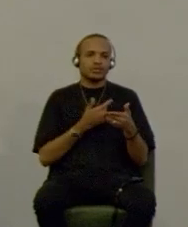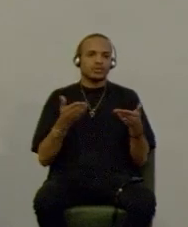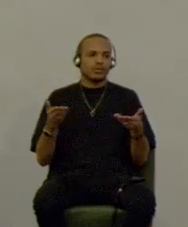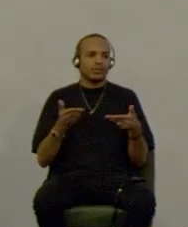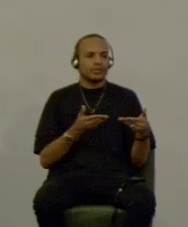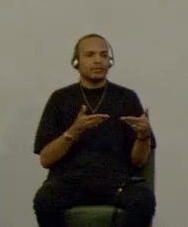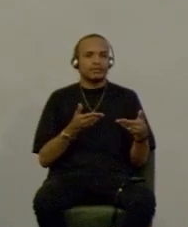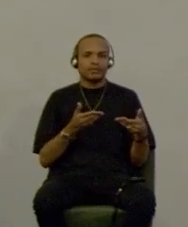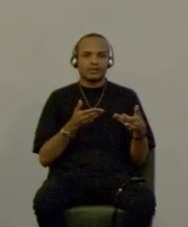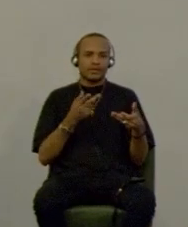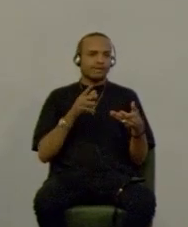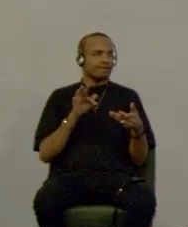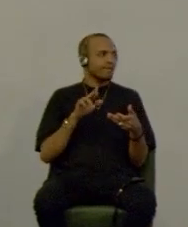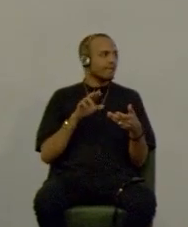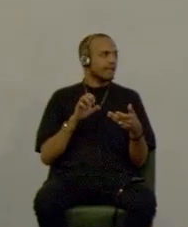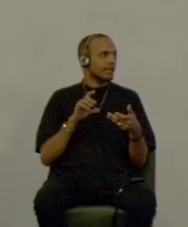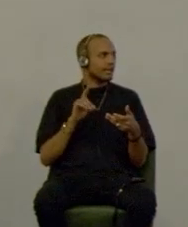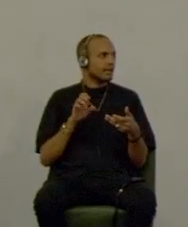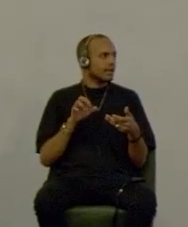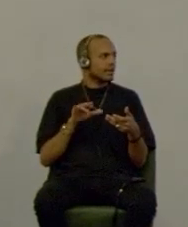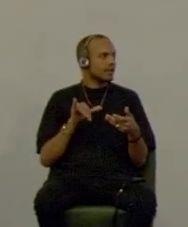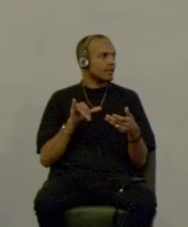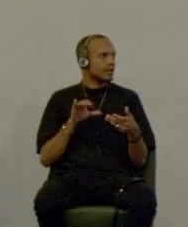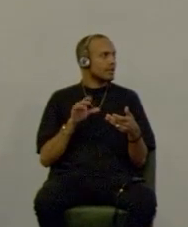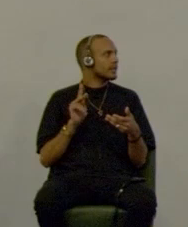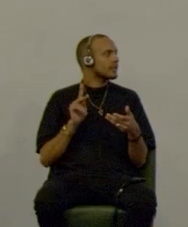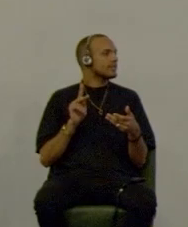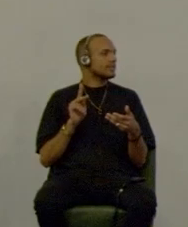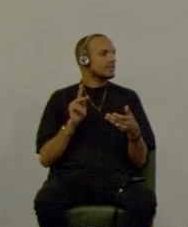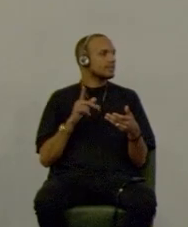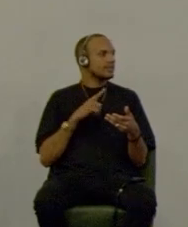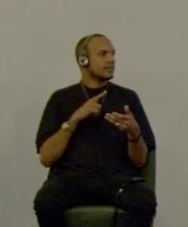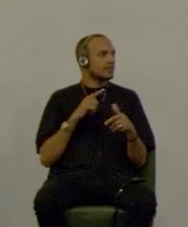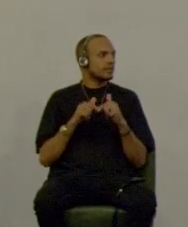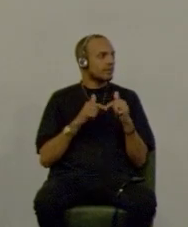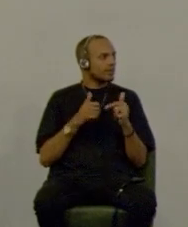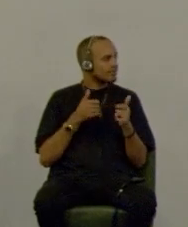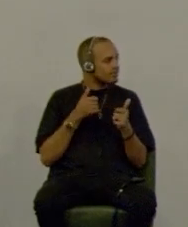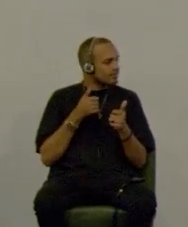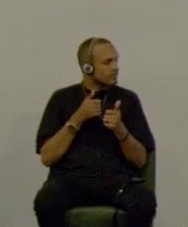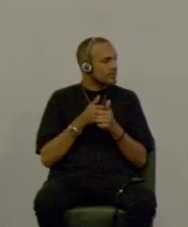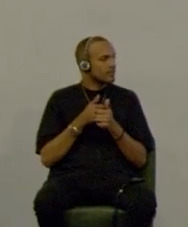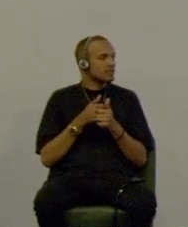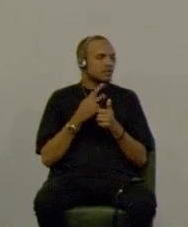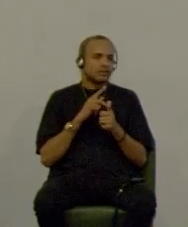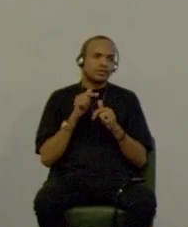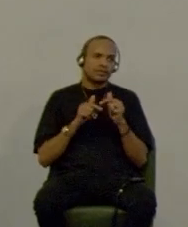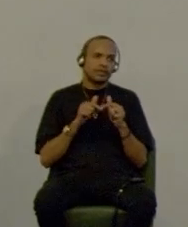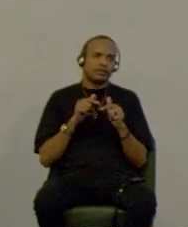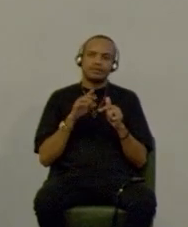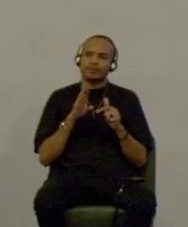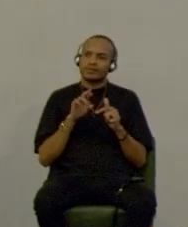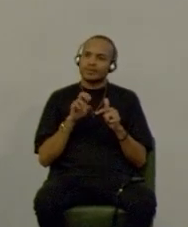convidamos a Frédérique Aït-Ouati, que tem um trabalho muito próximo justamente do trabalho do Bruno